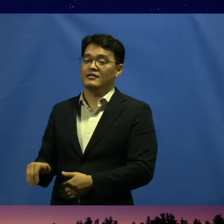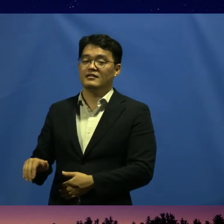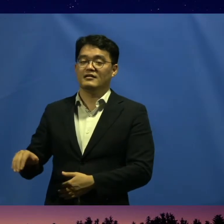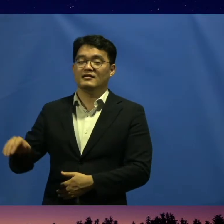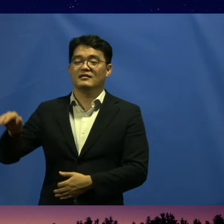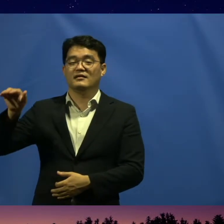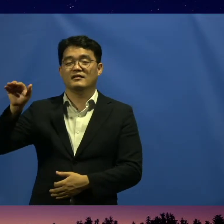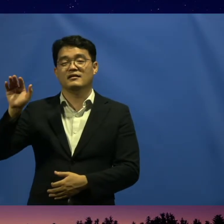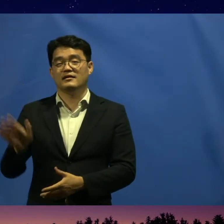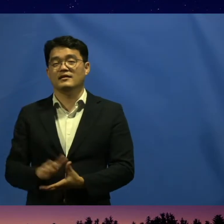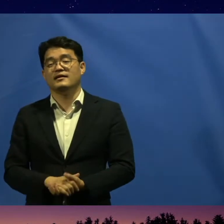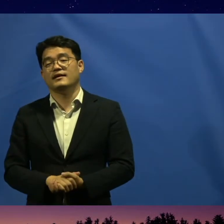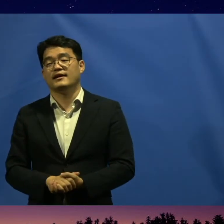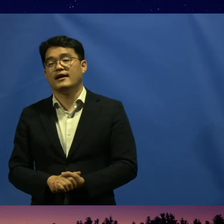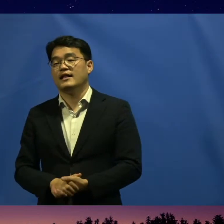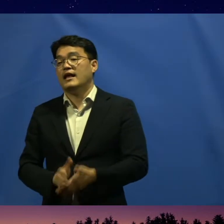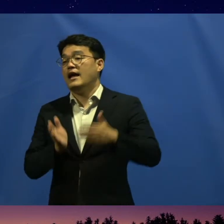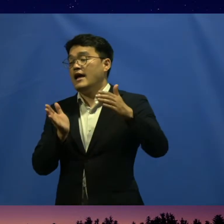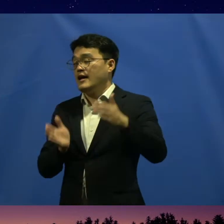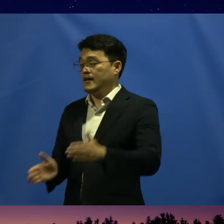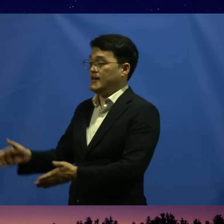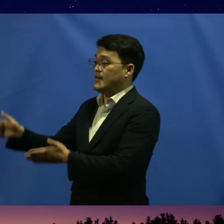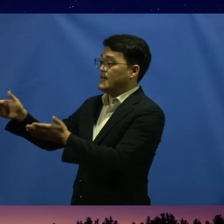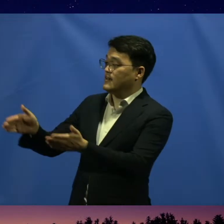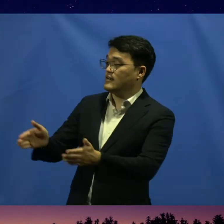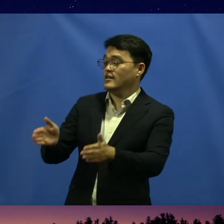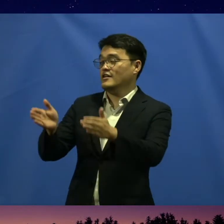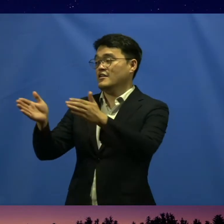가리 이런 영광의